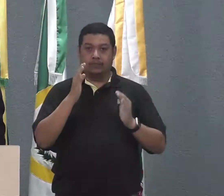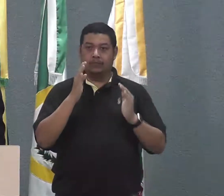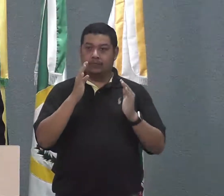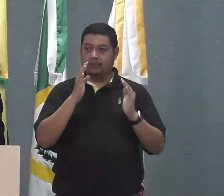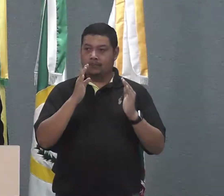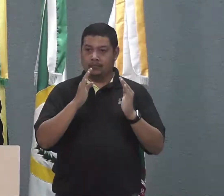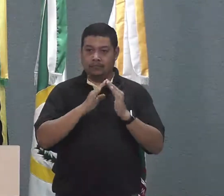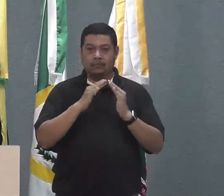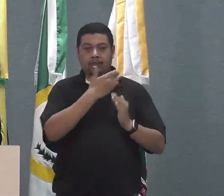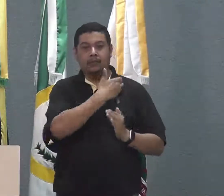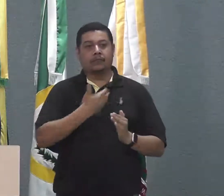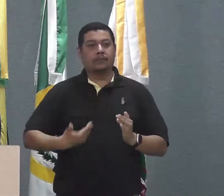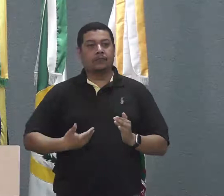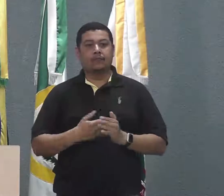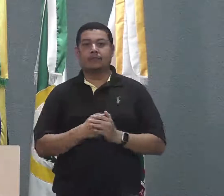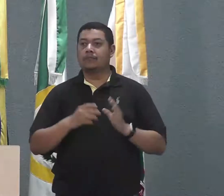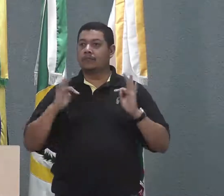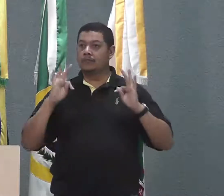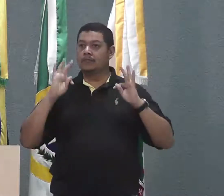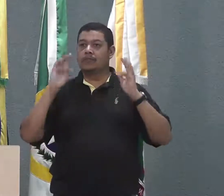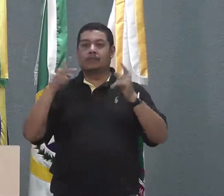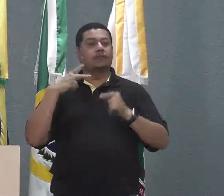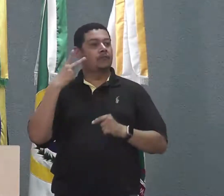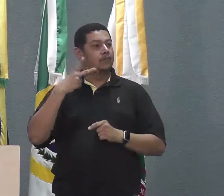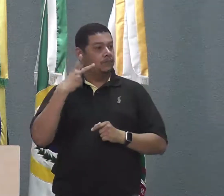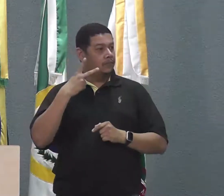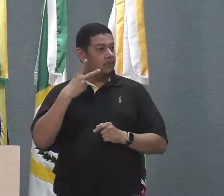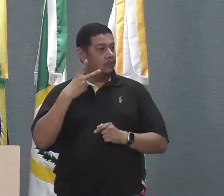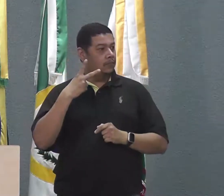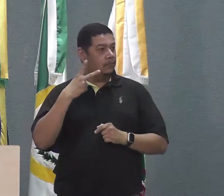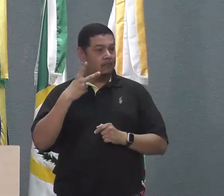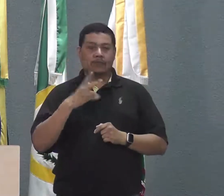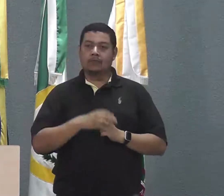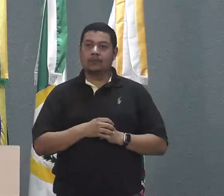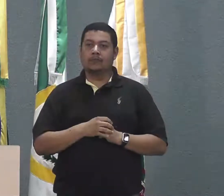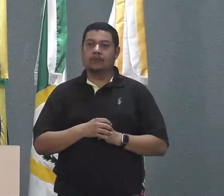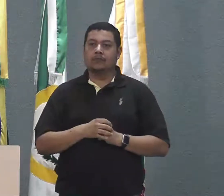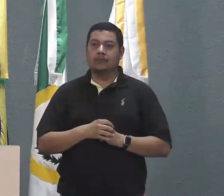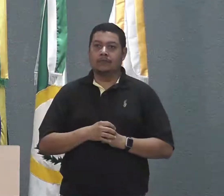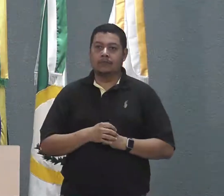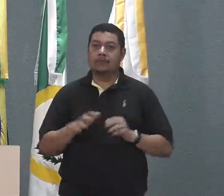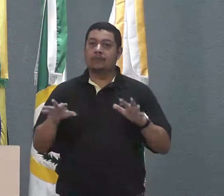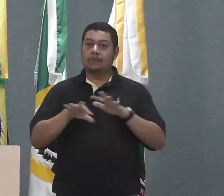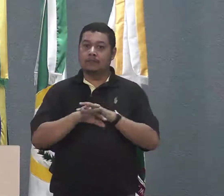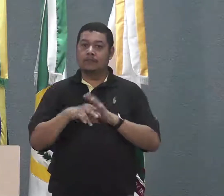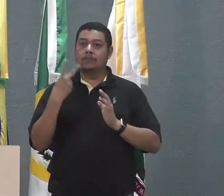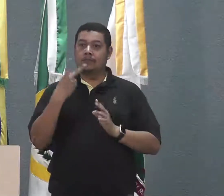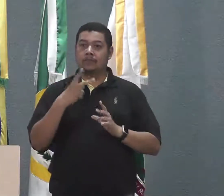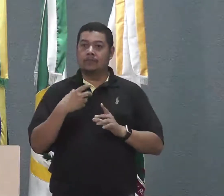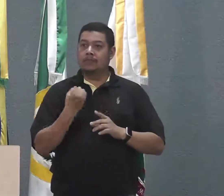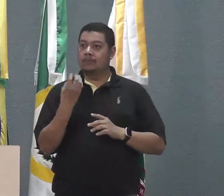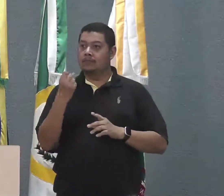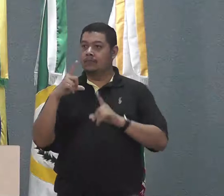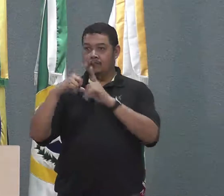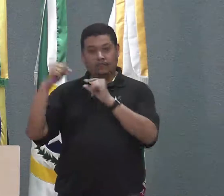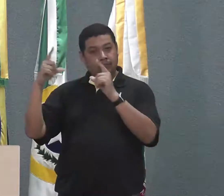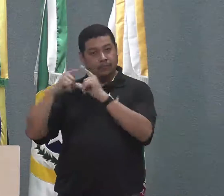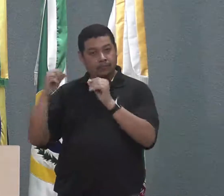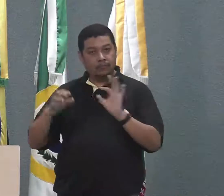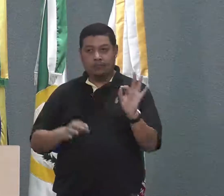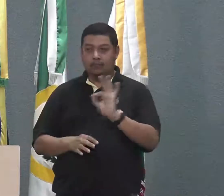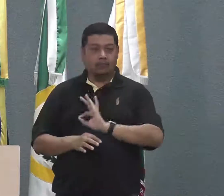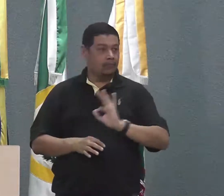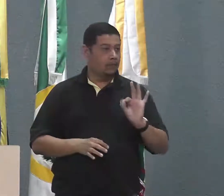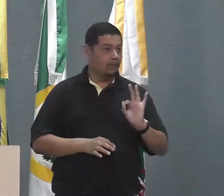populares, vereador Corá, que todos os vereadores presentes se manifestaram, inclusive os dois que estavam em Brasília. Em nenhum